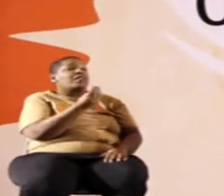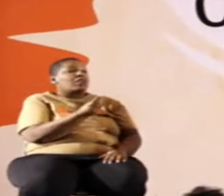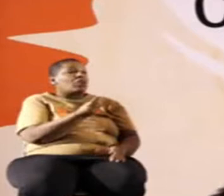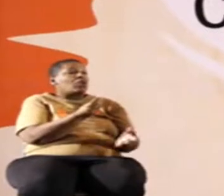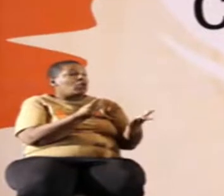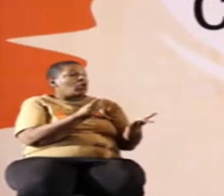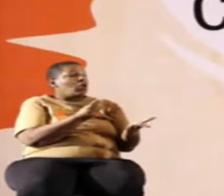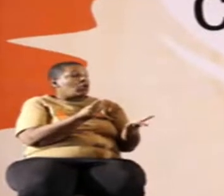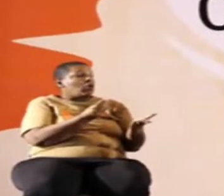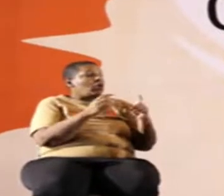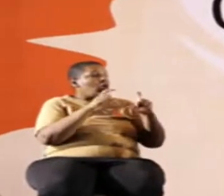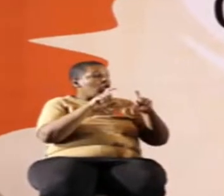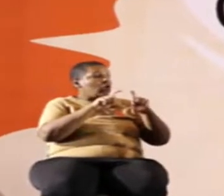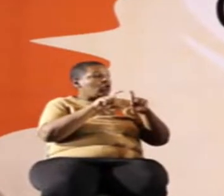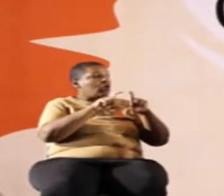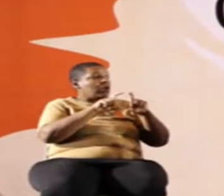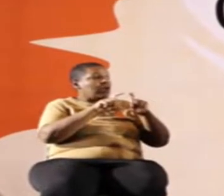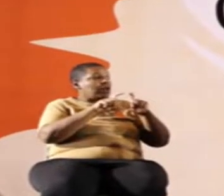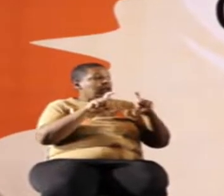de